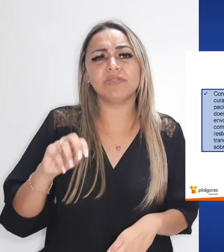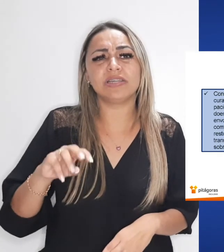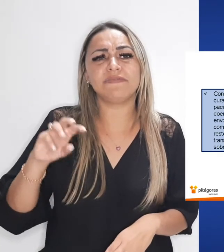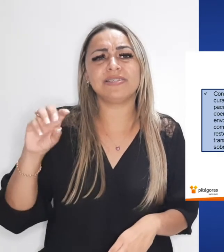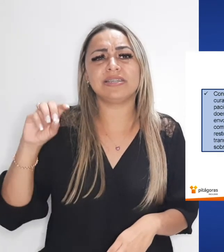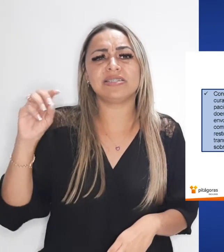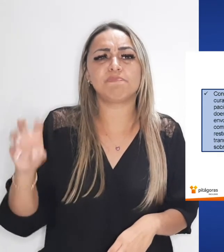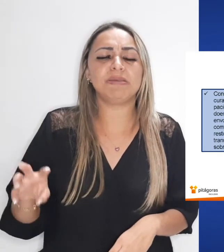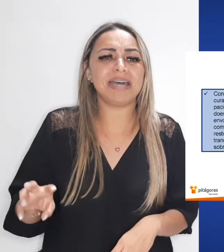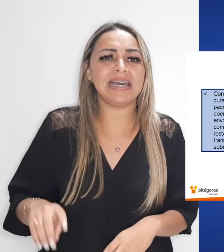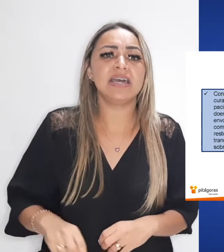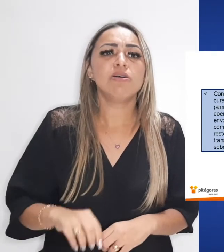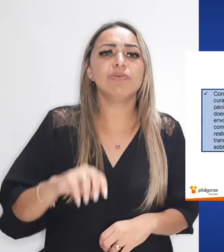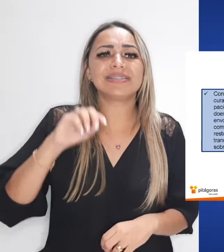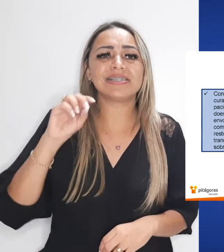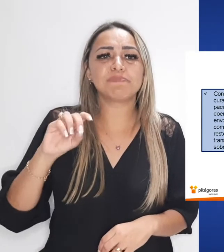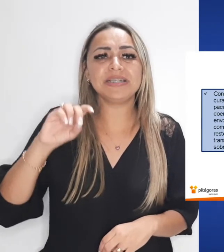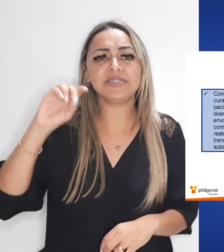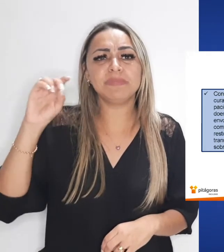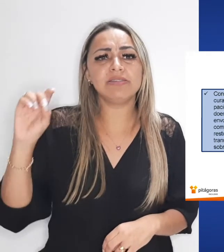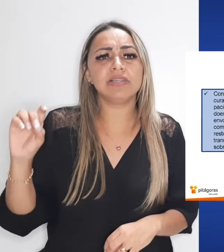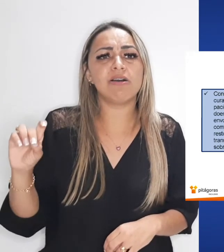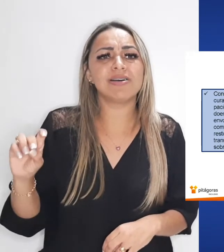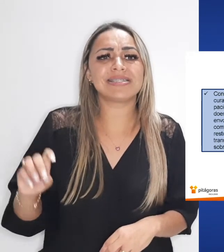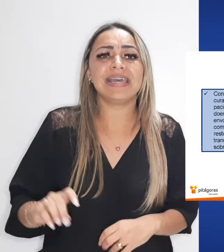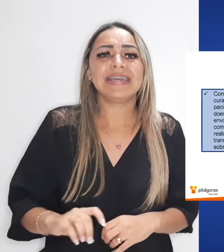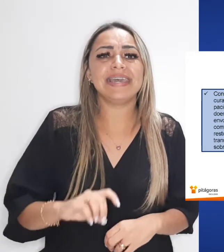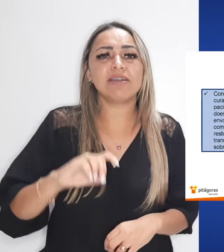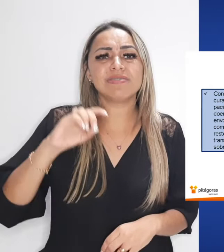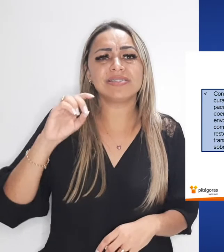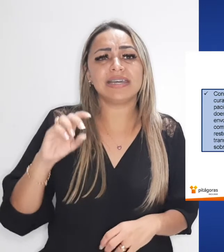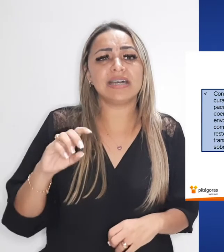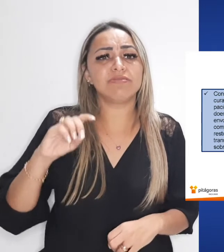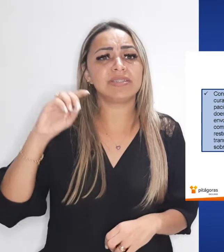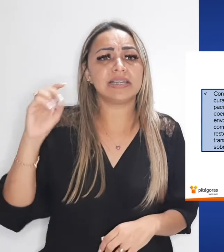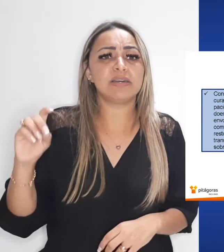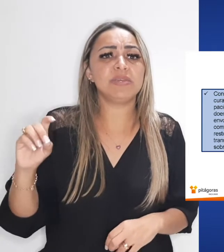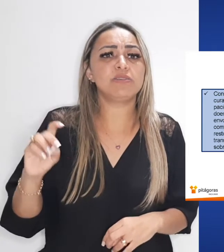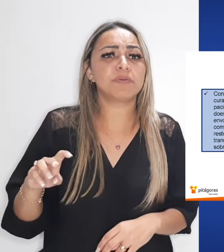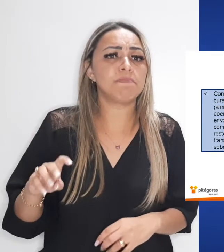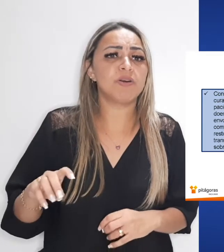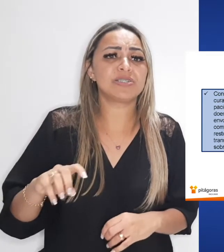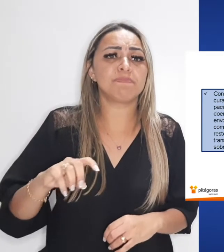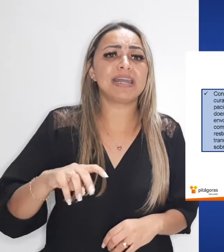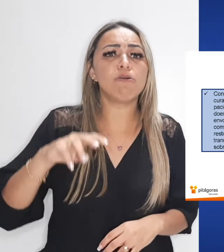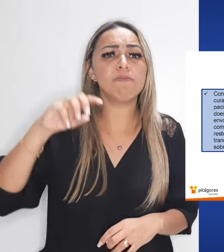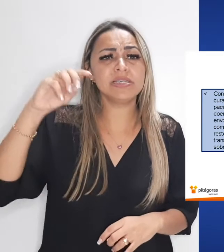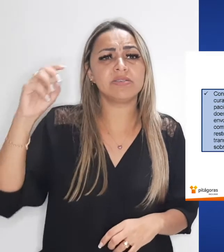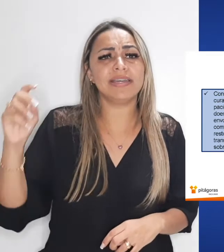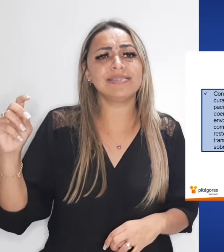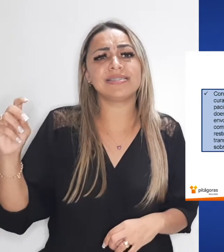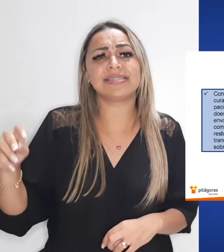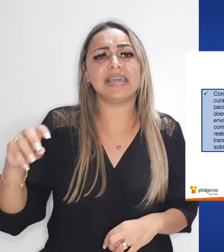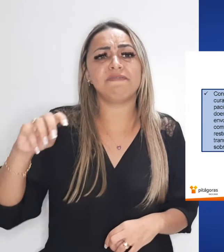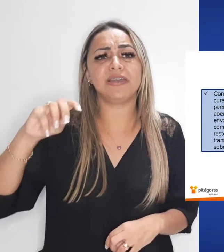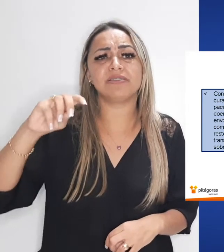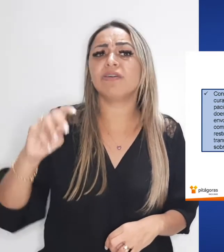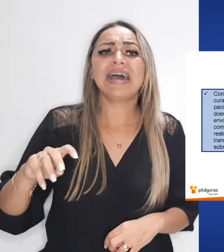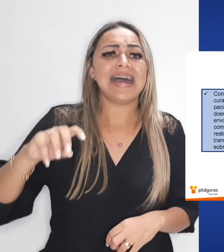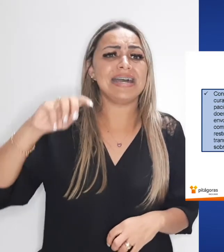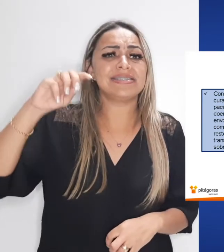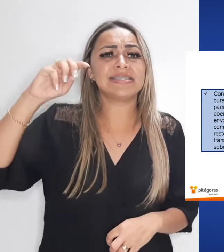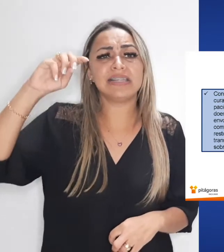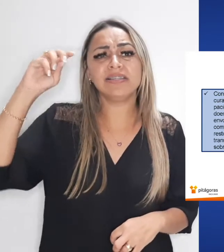algumas imunodeficiências primárias, o transplante de medula óssea, que é considerado um tratamento proposto para algumas doenças que